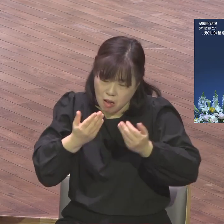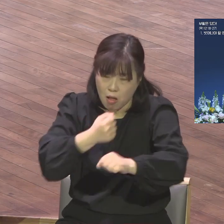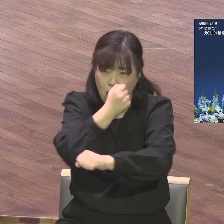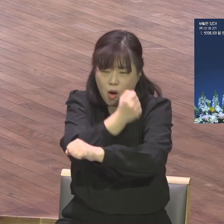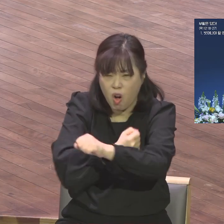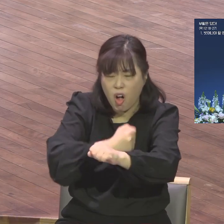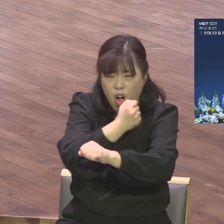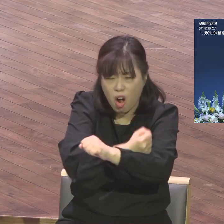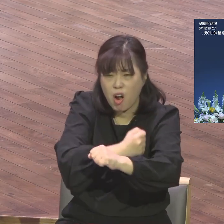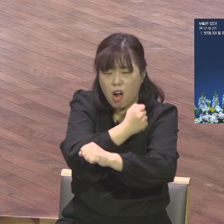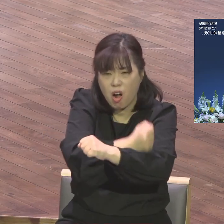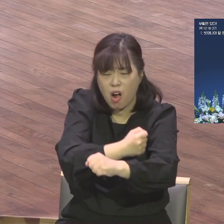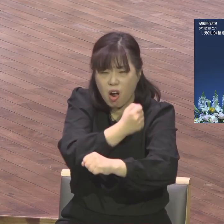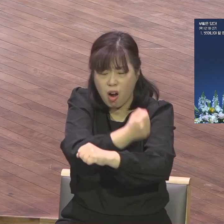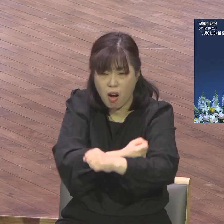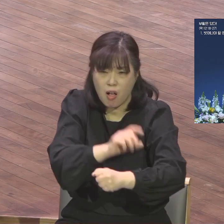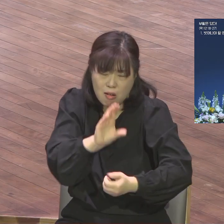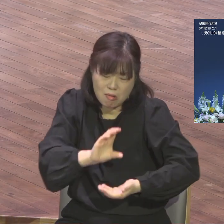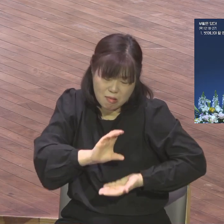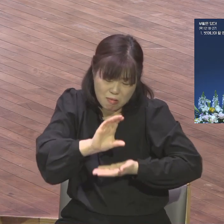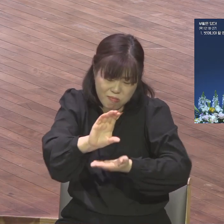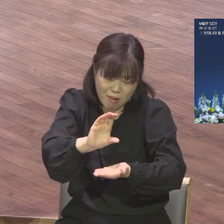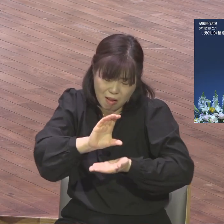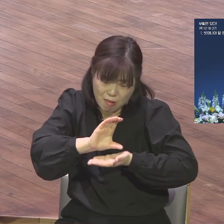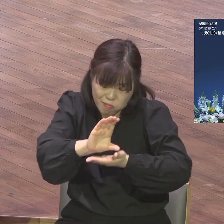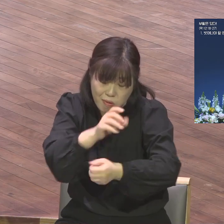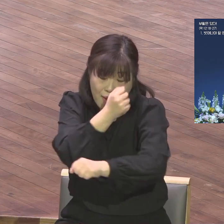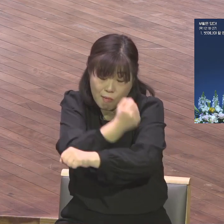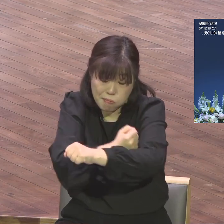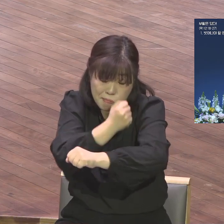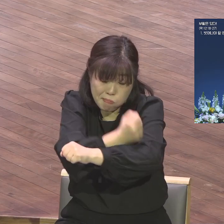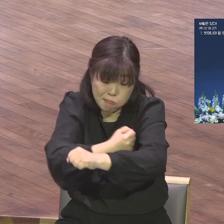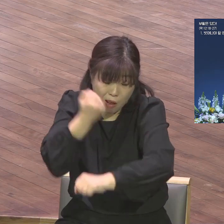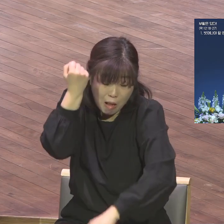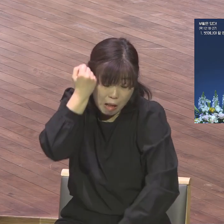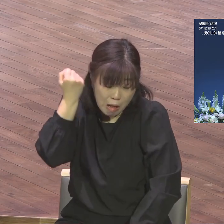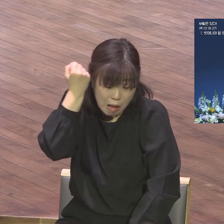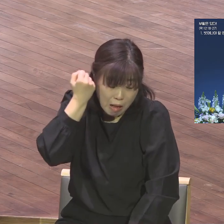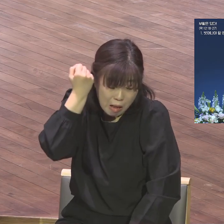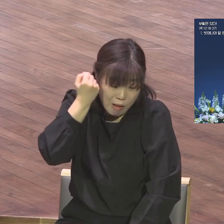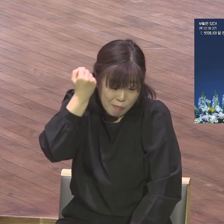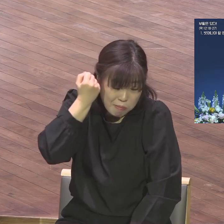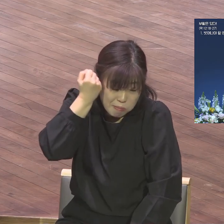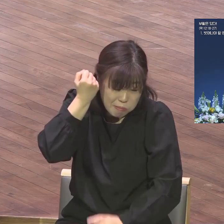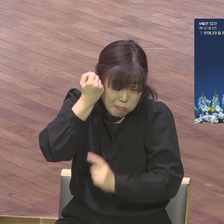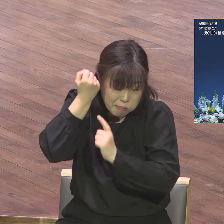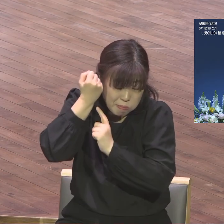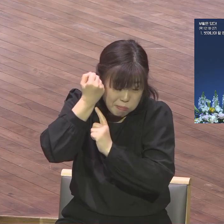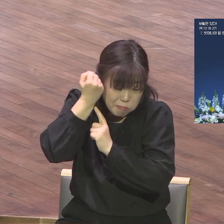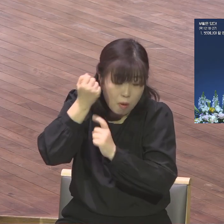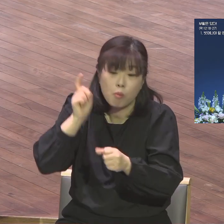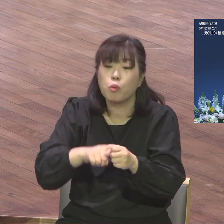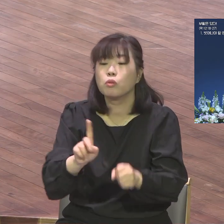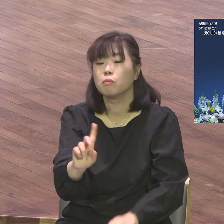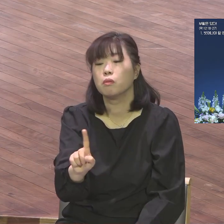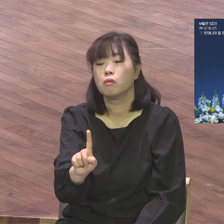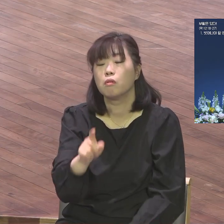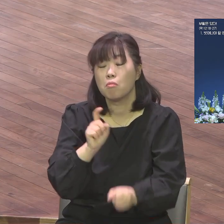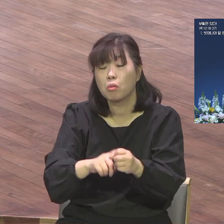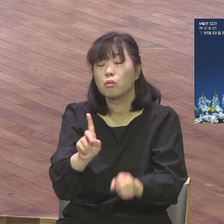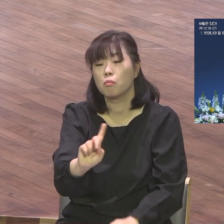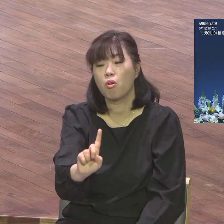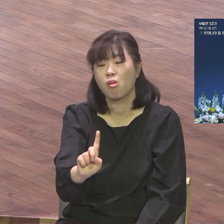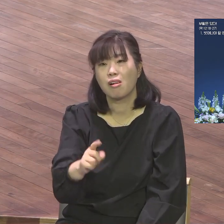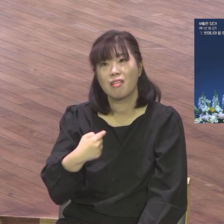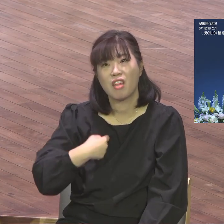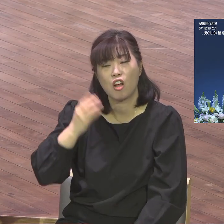그렇게 행복하며 그렇게 사는 것이 최고로 생각하고 끝냅니까? 여러분, 내